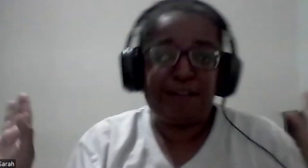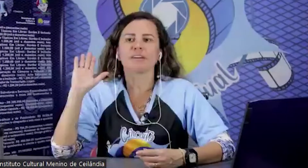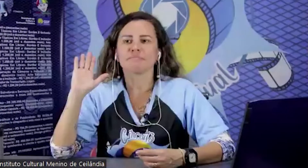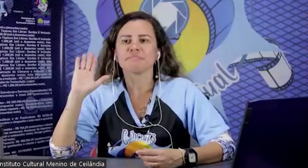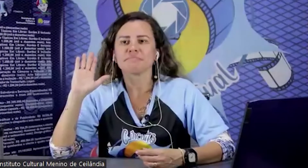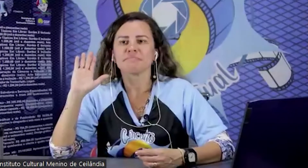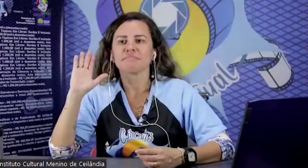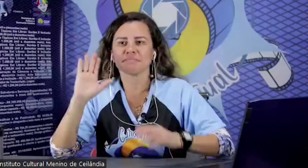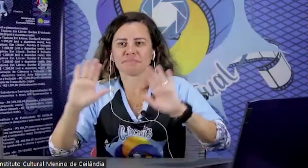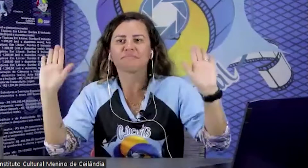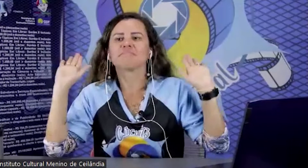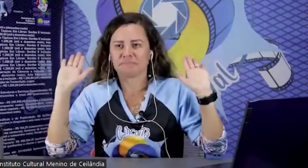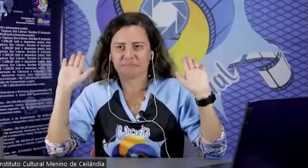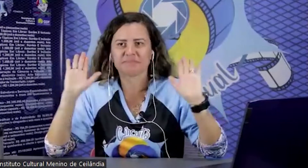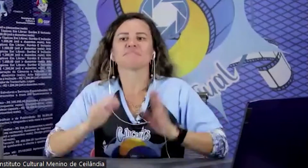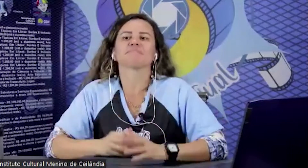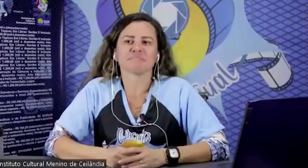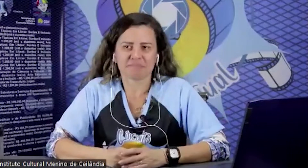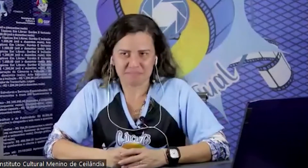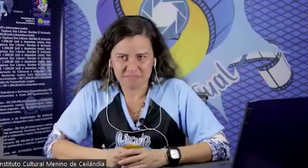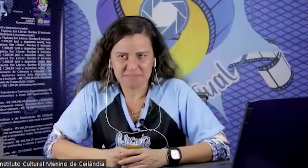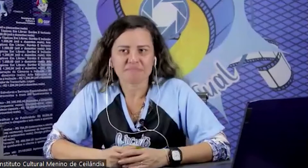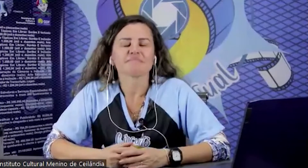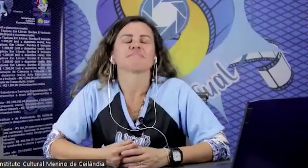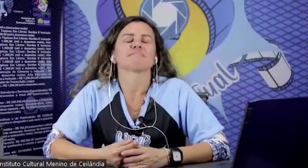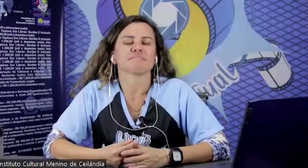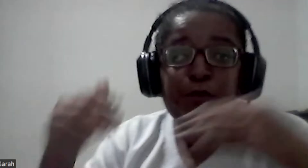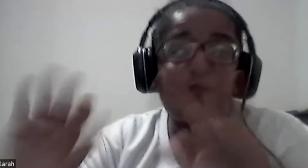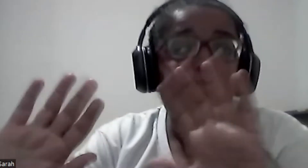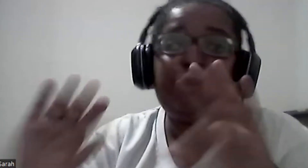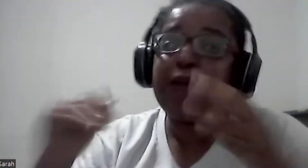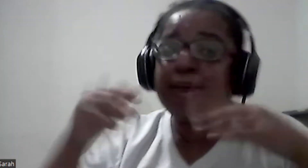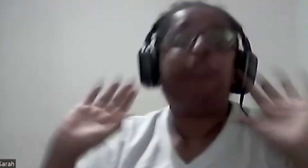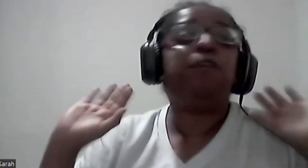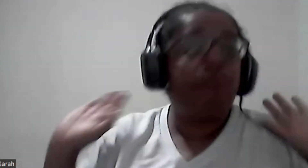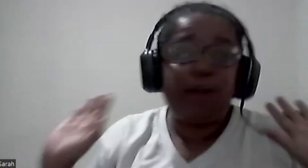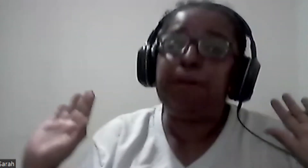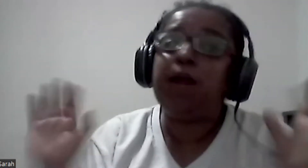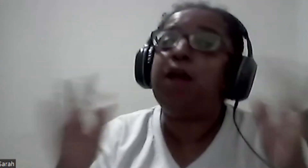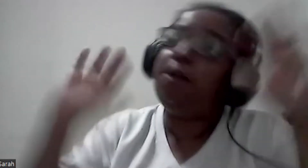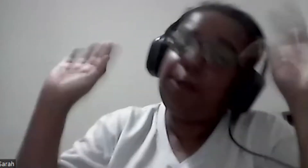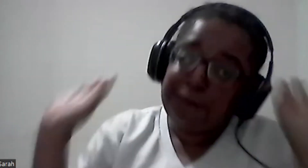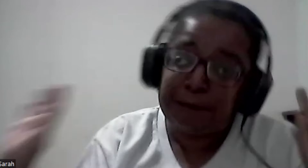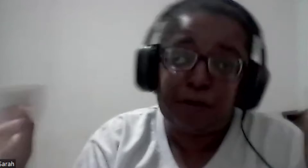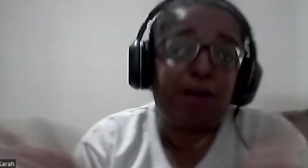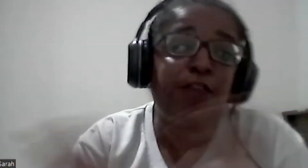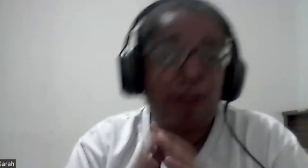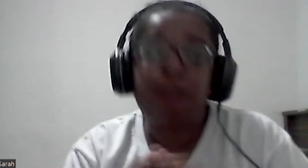né? Justamente, não procurou. Como diz, bota o filho lá e acha que o filho está aprendendo e, na moral da história,